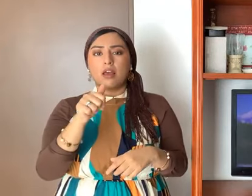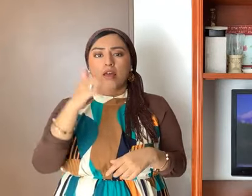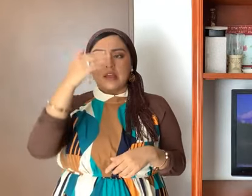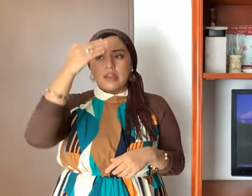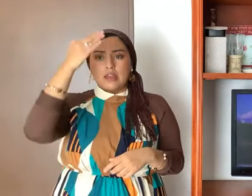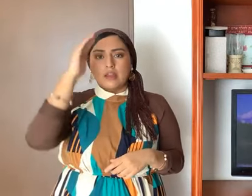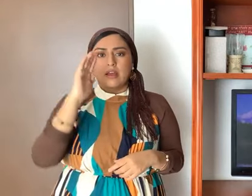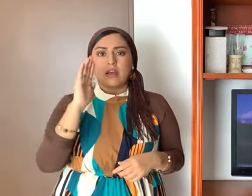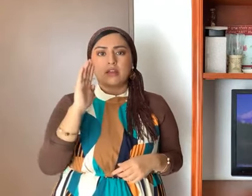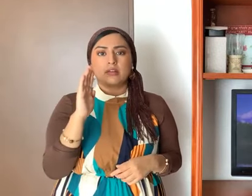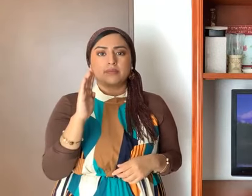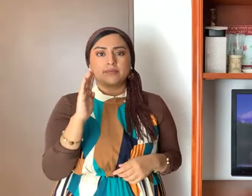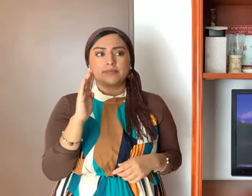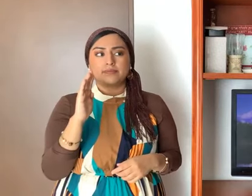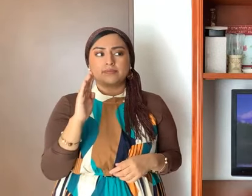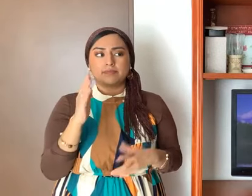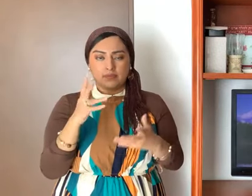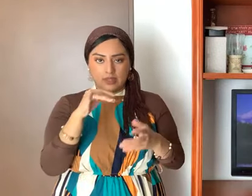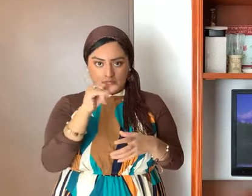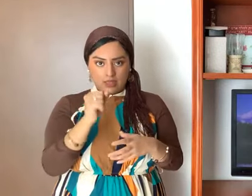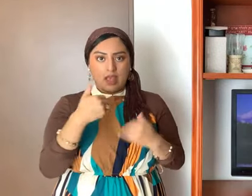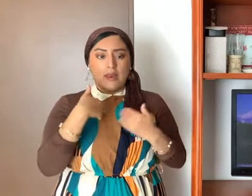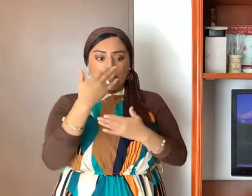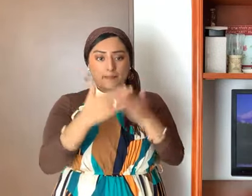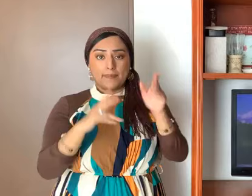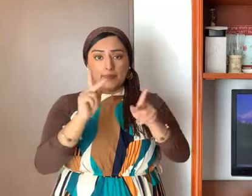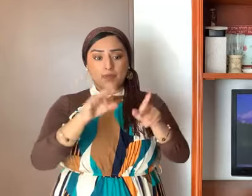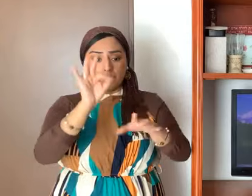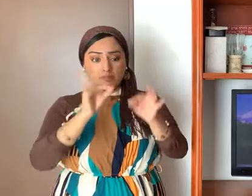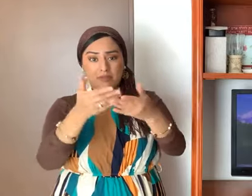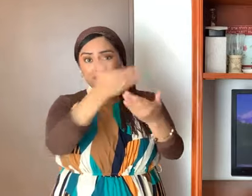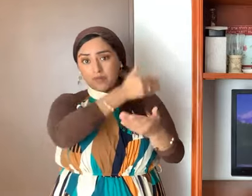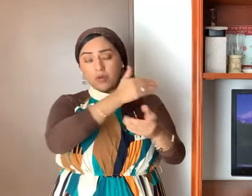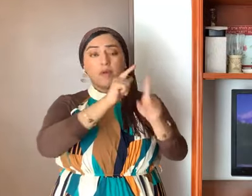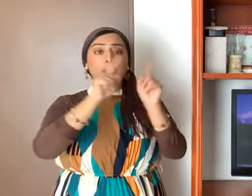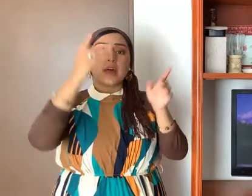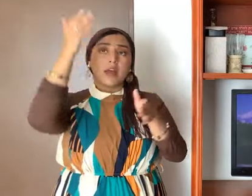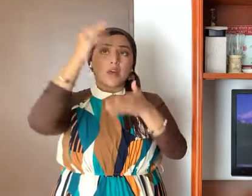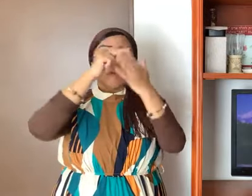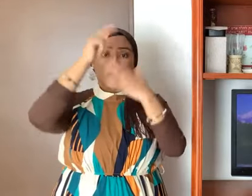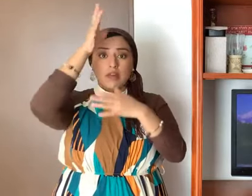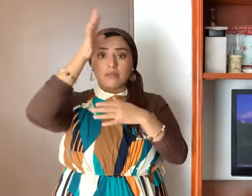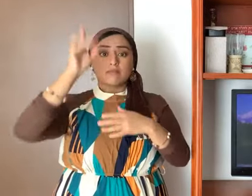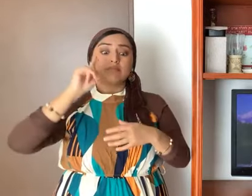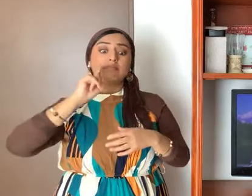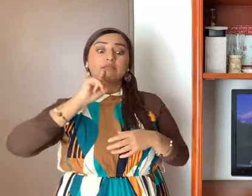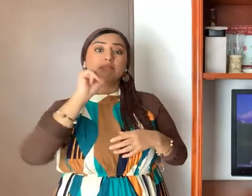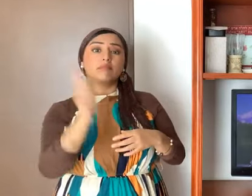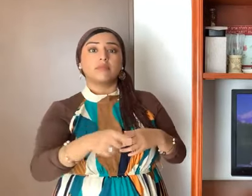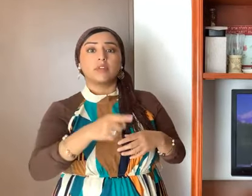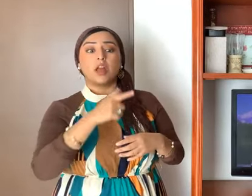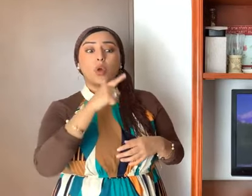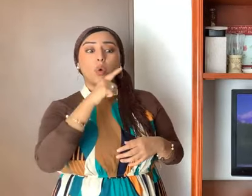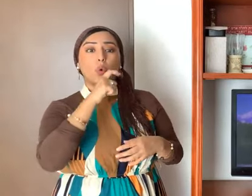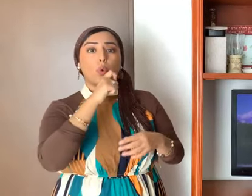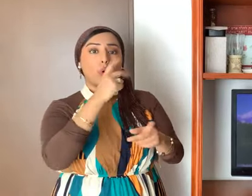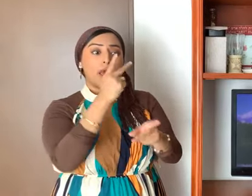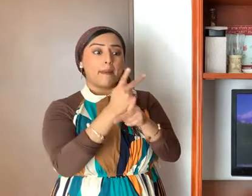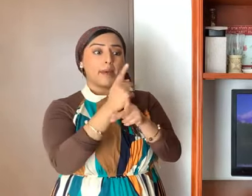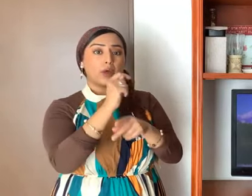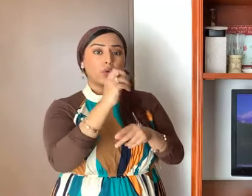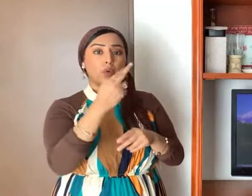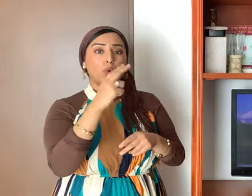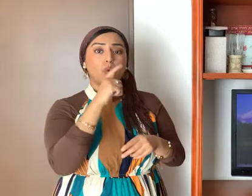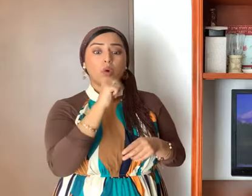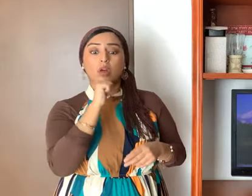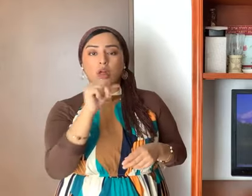Eterno, ciertamente hay predestinados, pero que el Eterno mande o diga quién va a guardar la Torah y